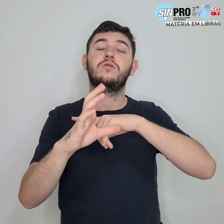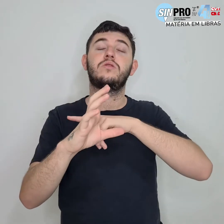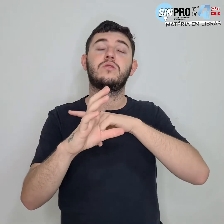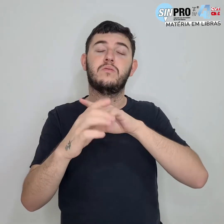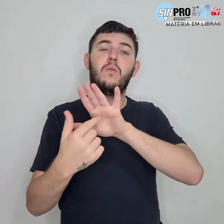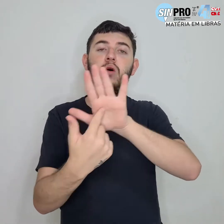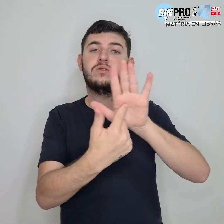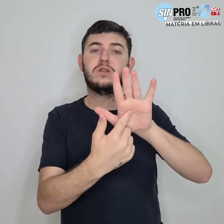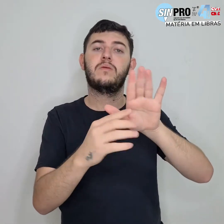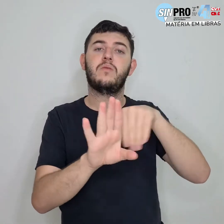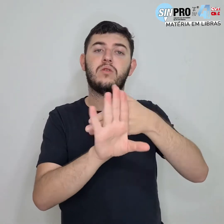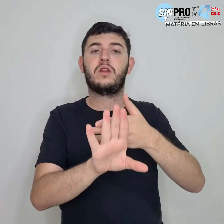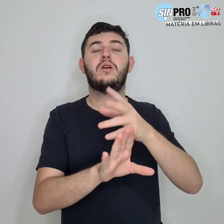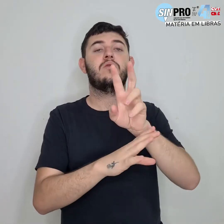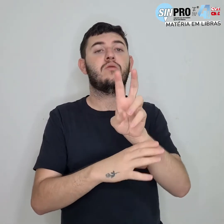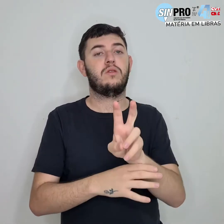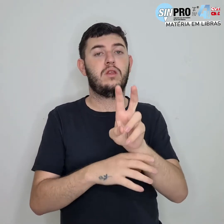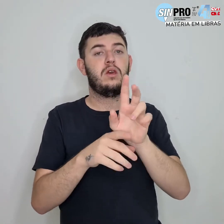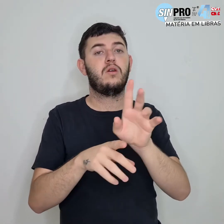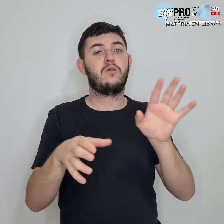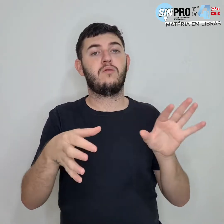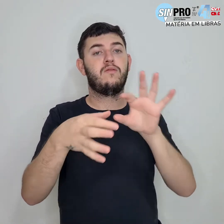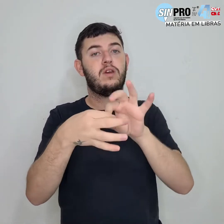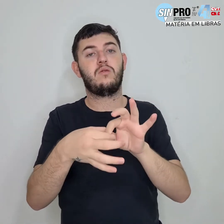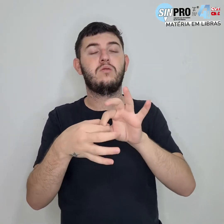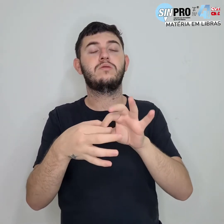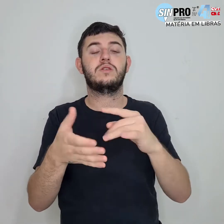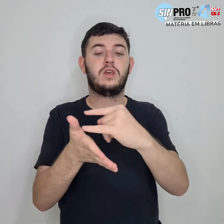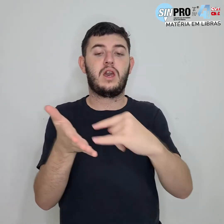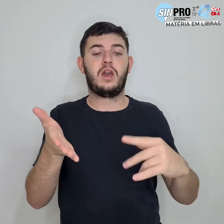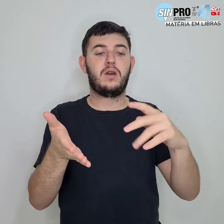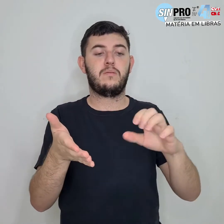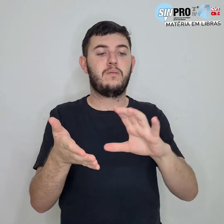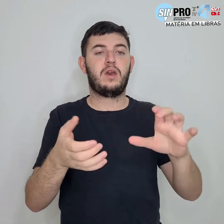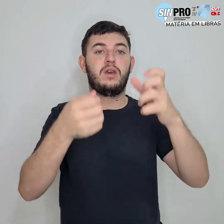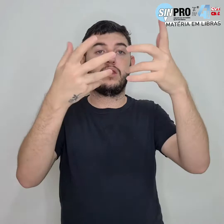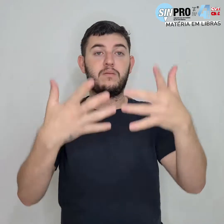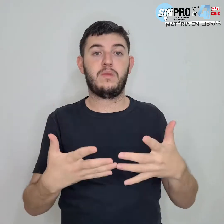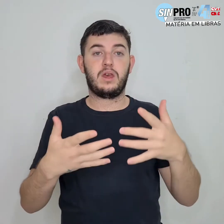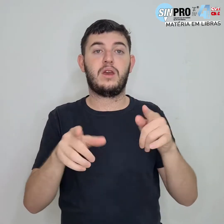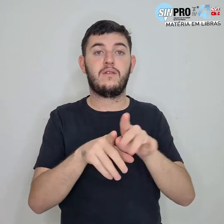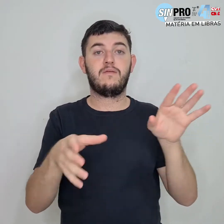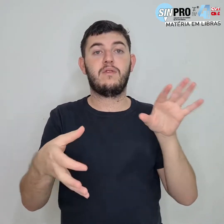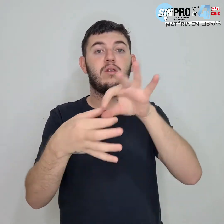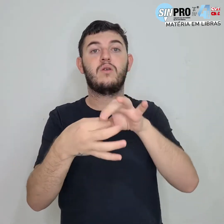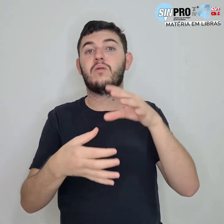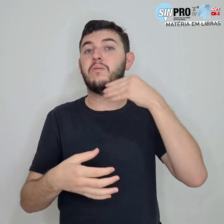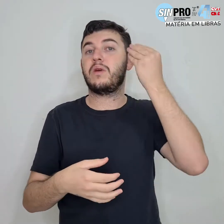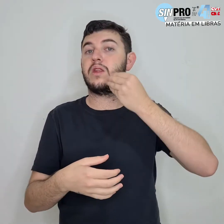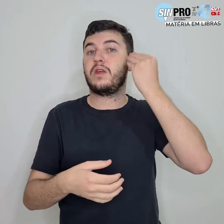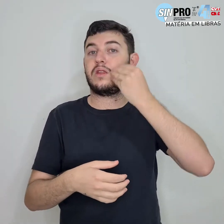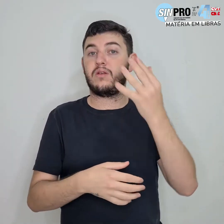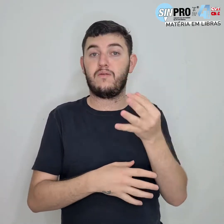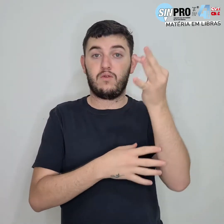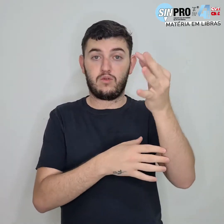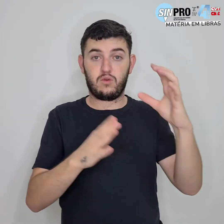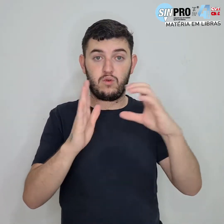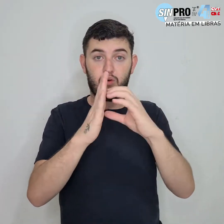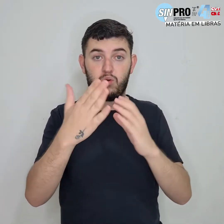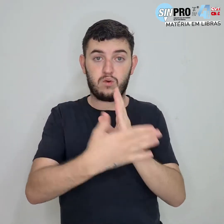PEC, sobretudo no denominado vínculo de experiência. Os futuros servidores que ingressarem no serviço público